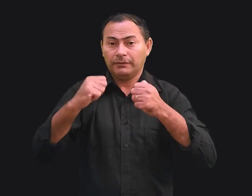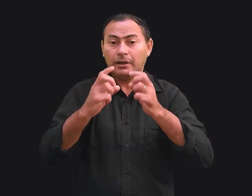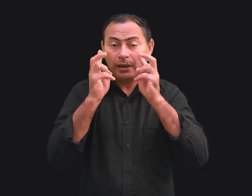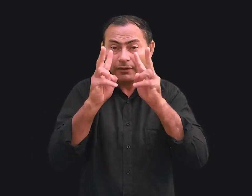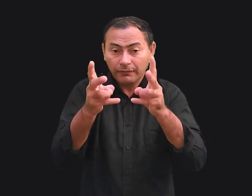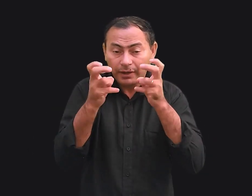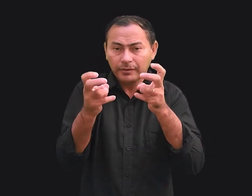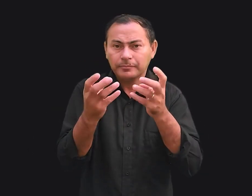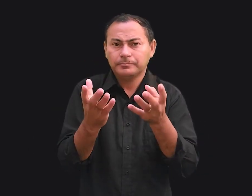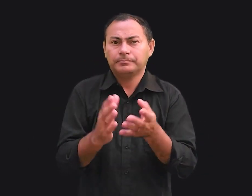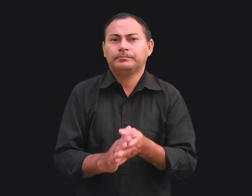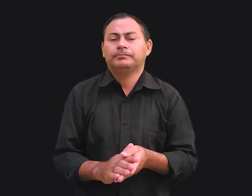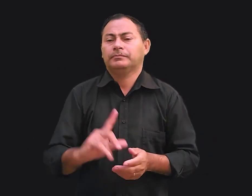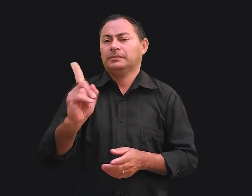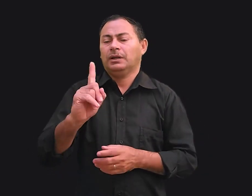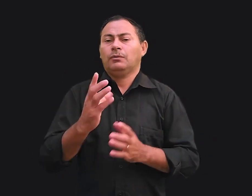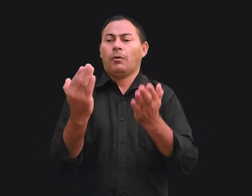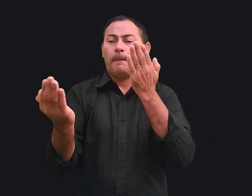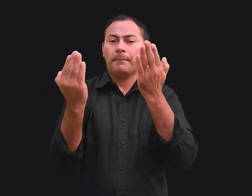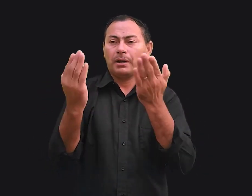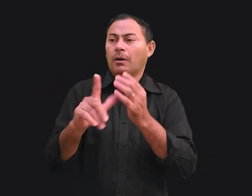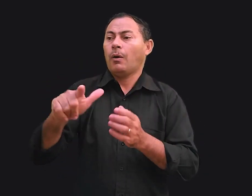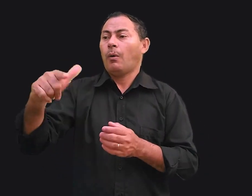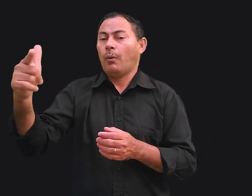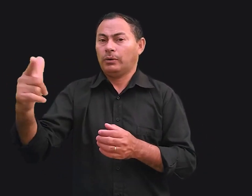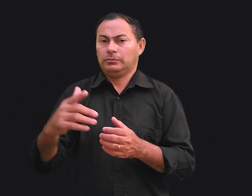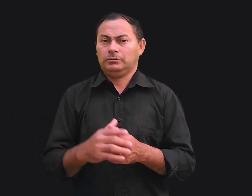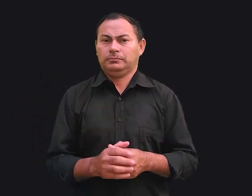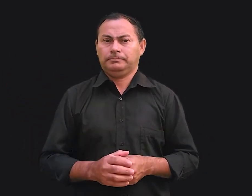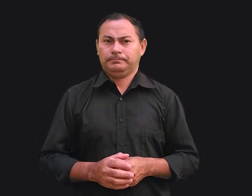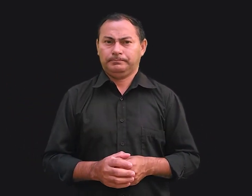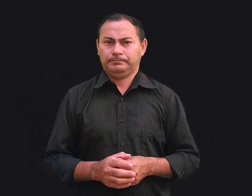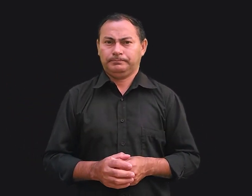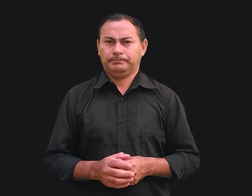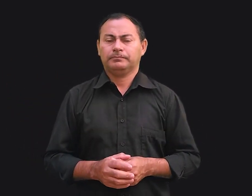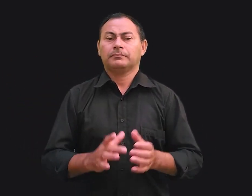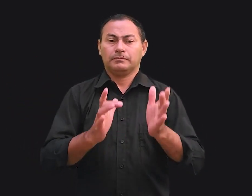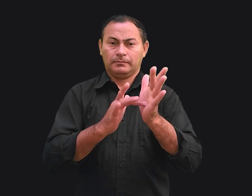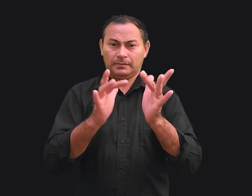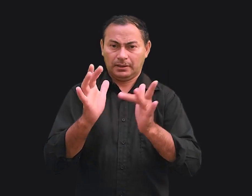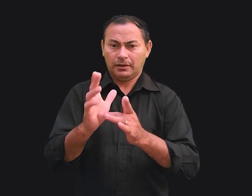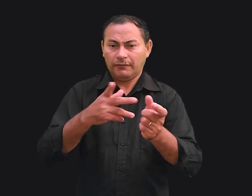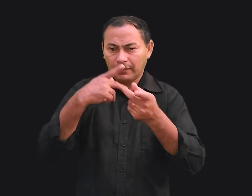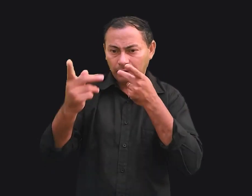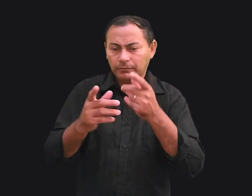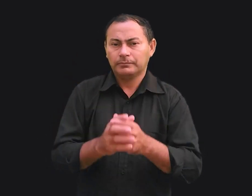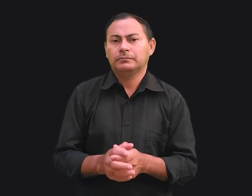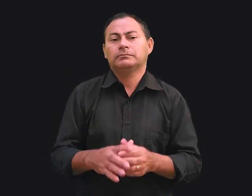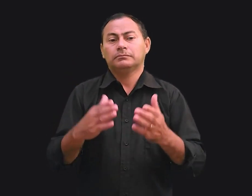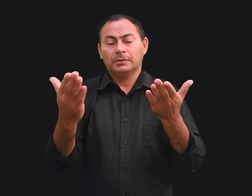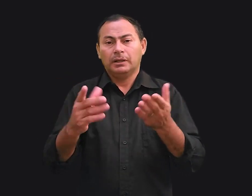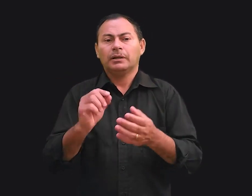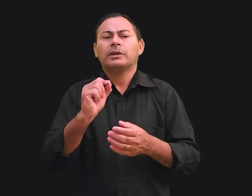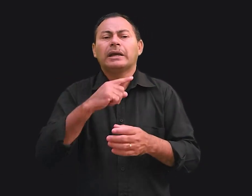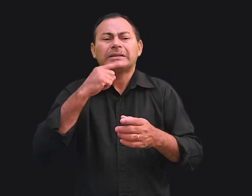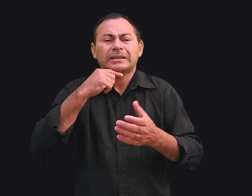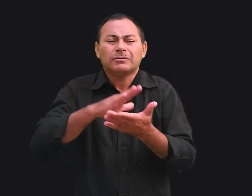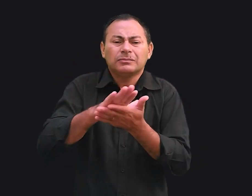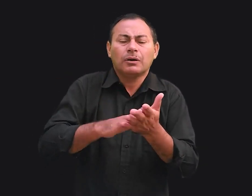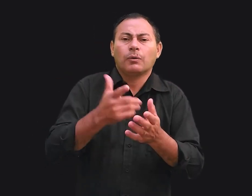nos enxergar e não nos compararmos aos outros. Jesus disse, pois que adiantará o homem ganhar